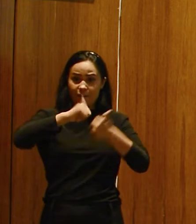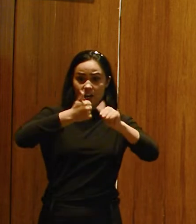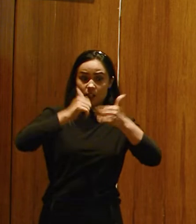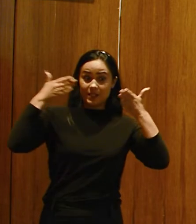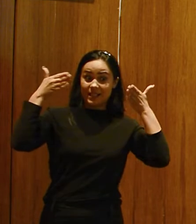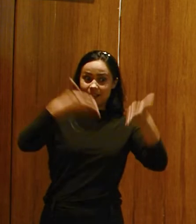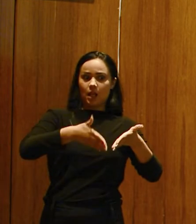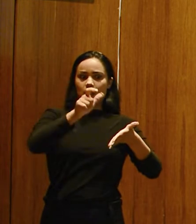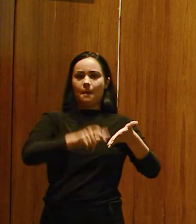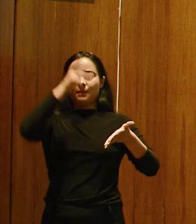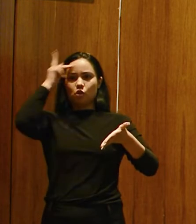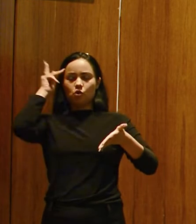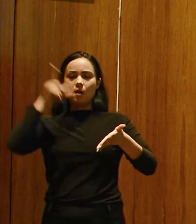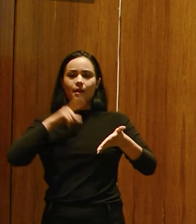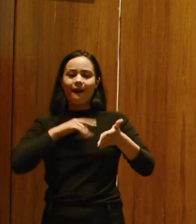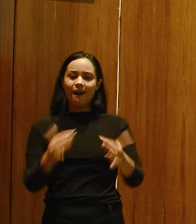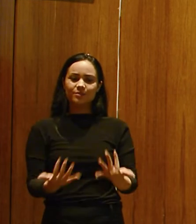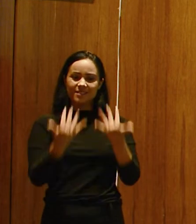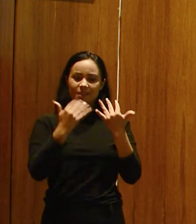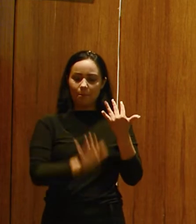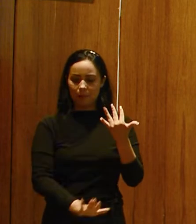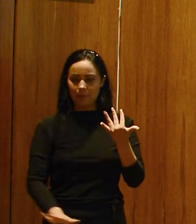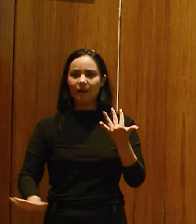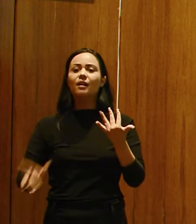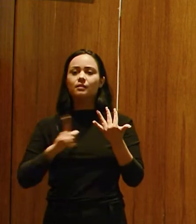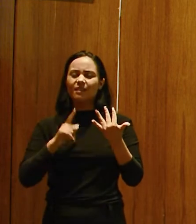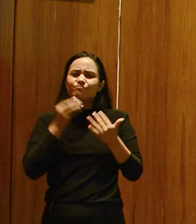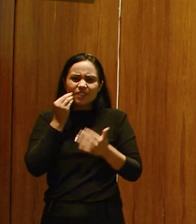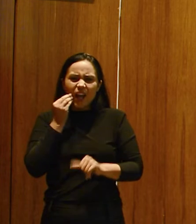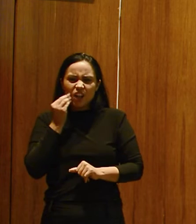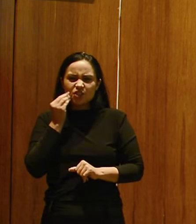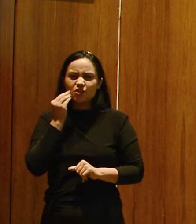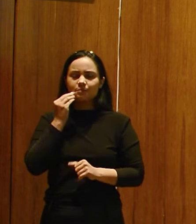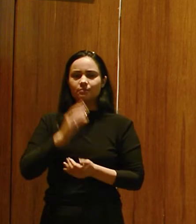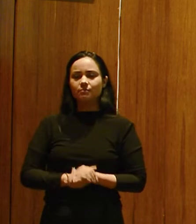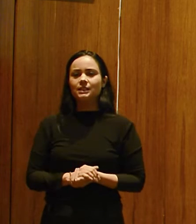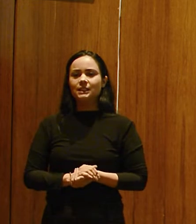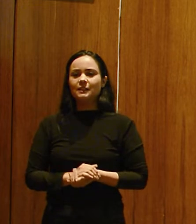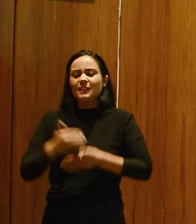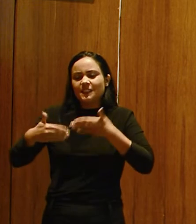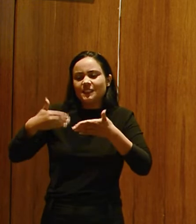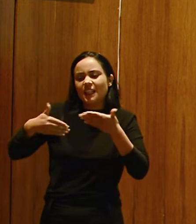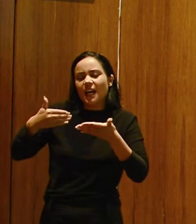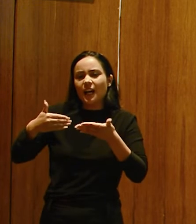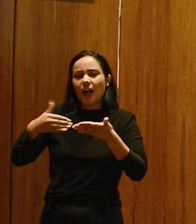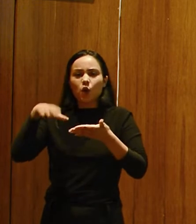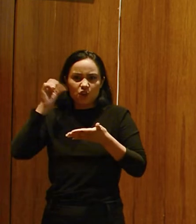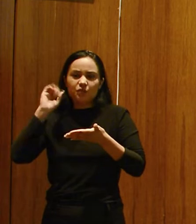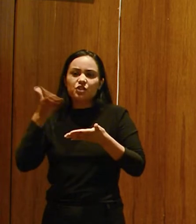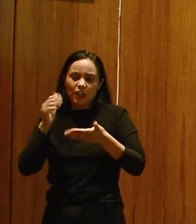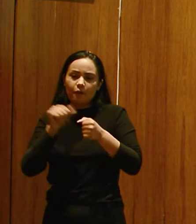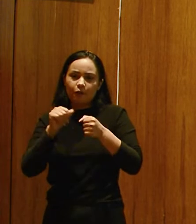na pessoa e roteiros para atenção primária, que traz alguns testes de triagem auditiva, que já podem